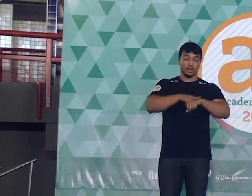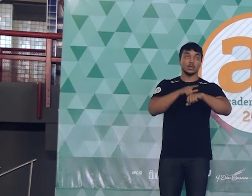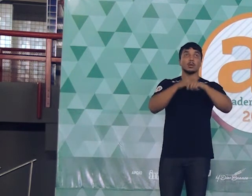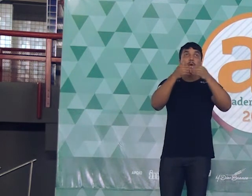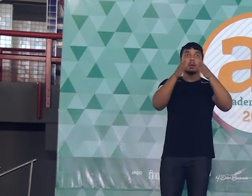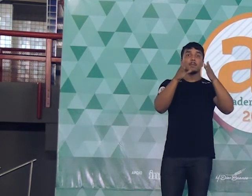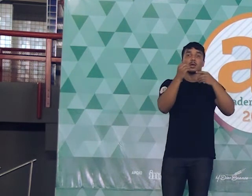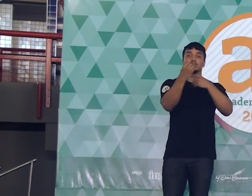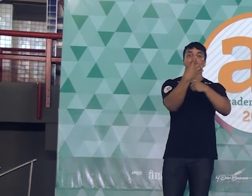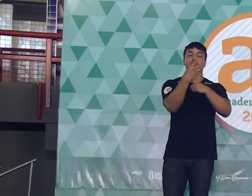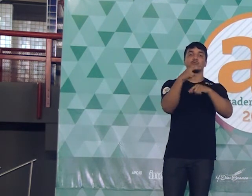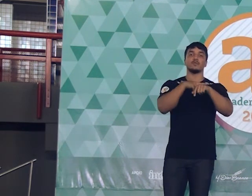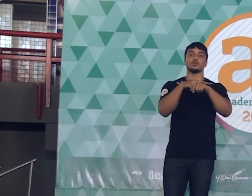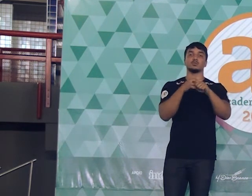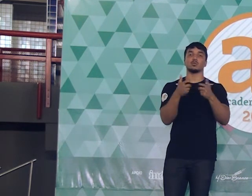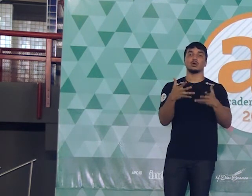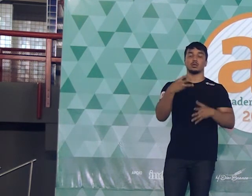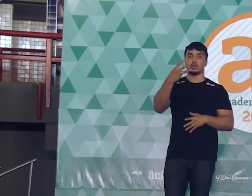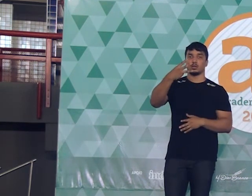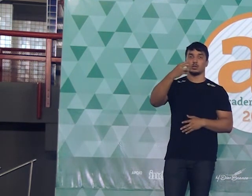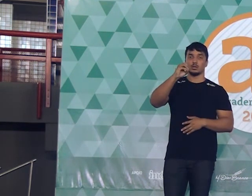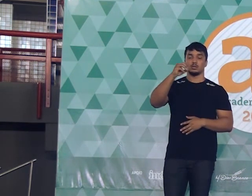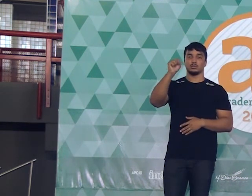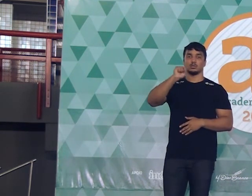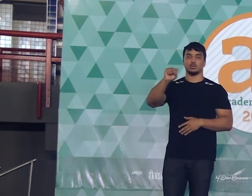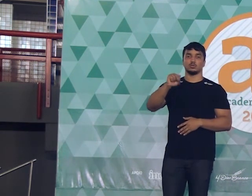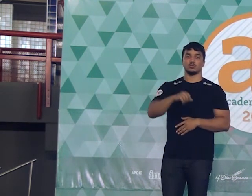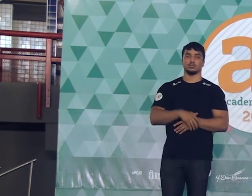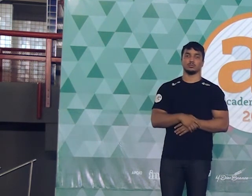fica aberto? 30 segundos.